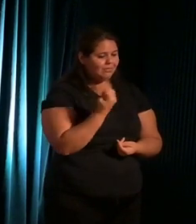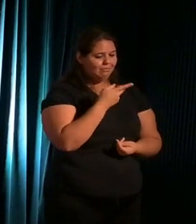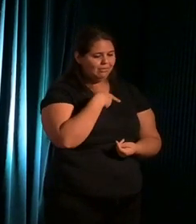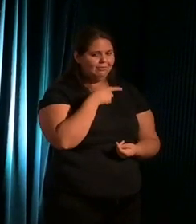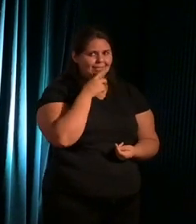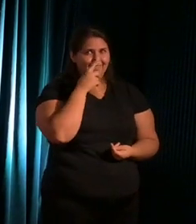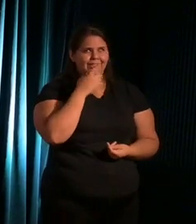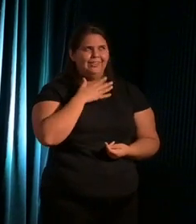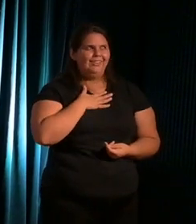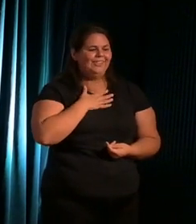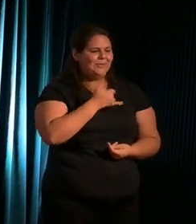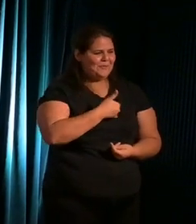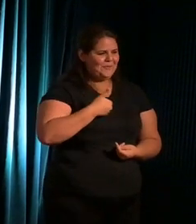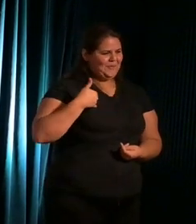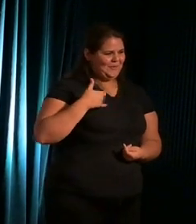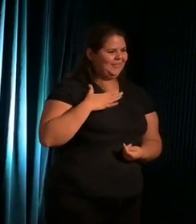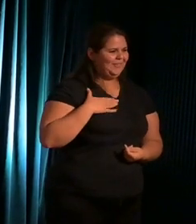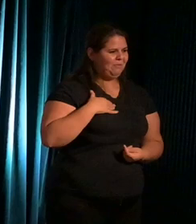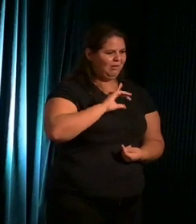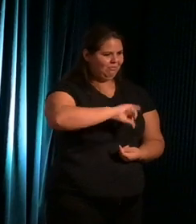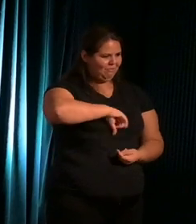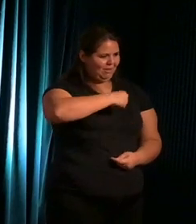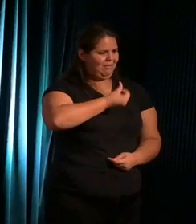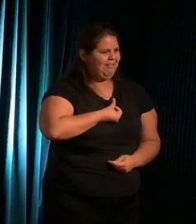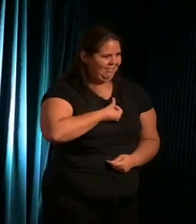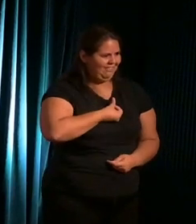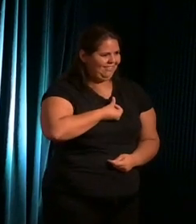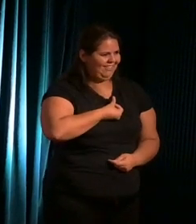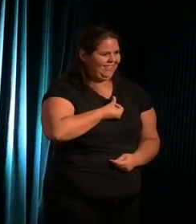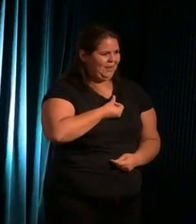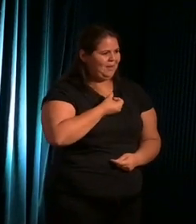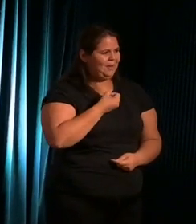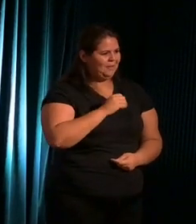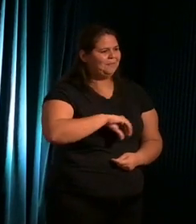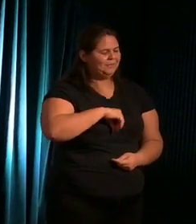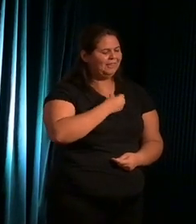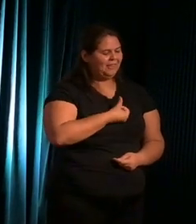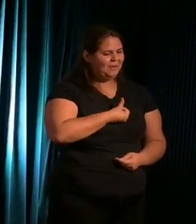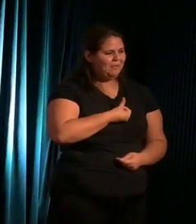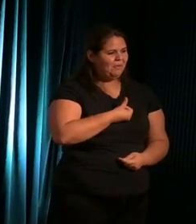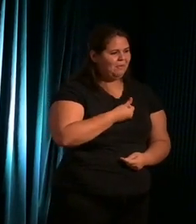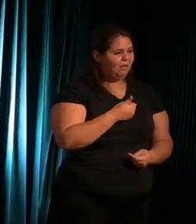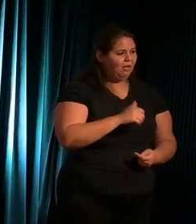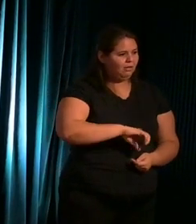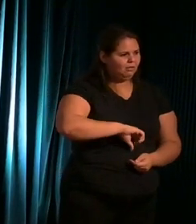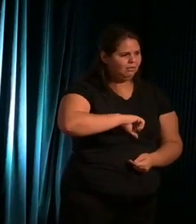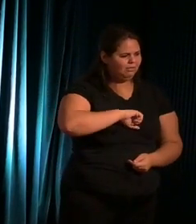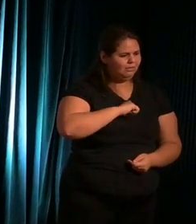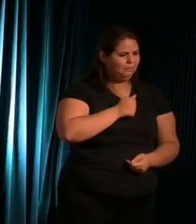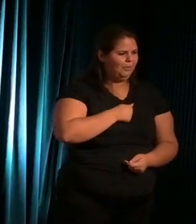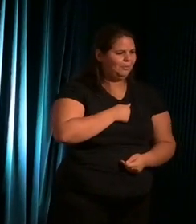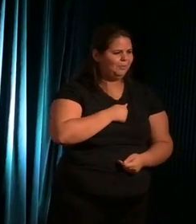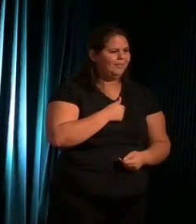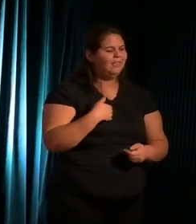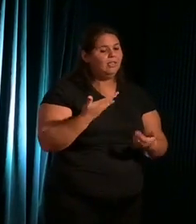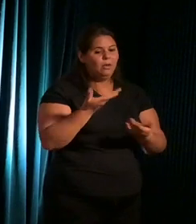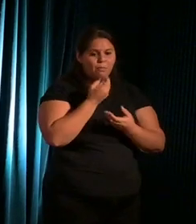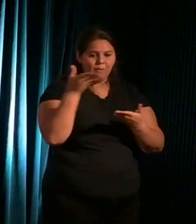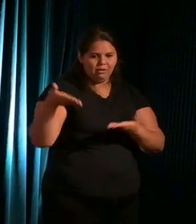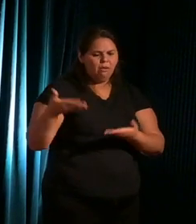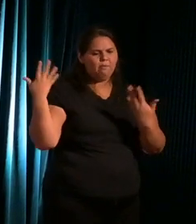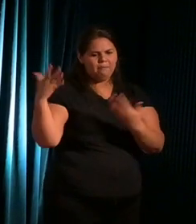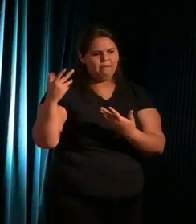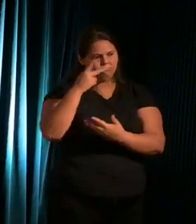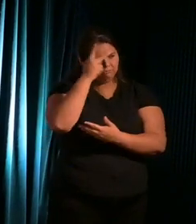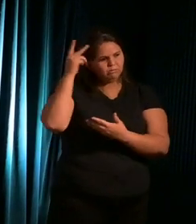né? Poxa, que coisa boa, que bom estar aqui nesse momento. E é assim que eu queria uma salva de palmas a essa